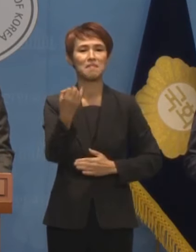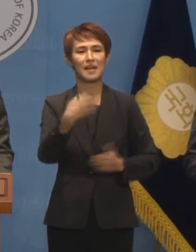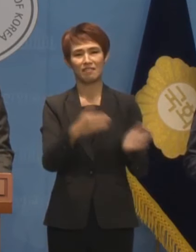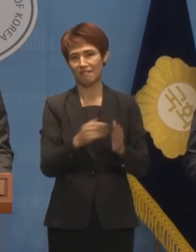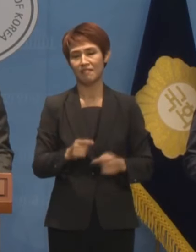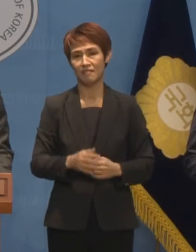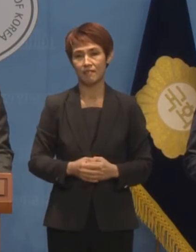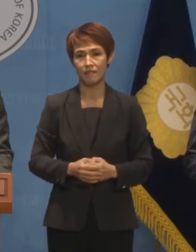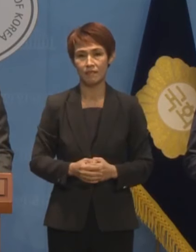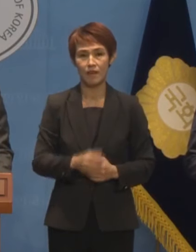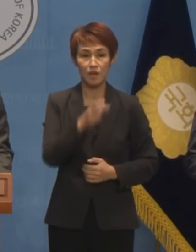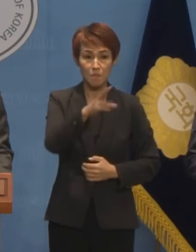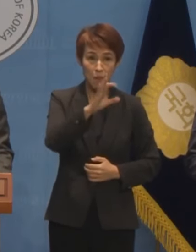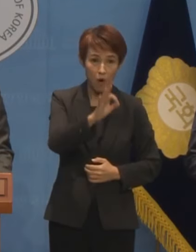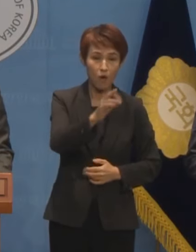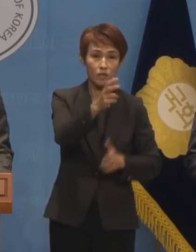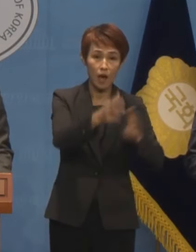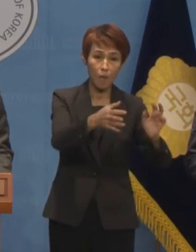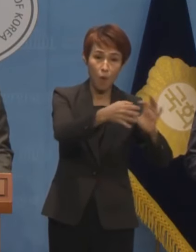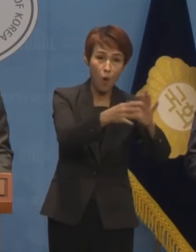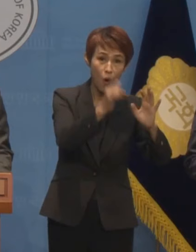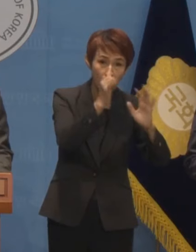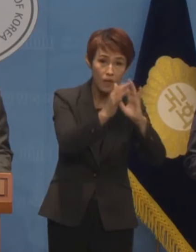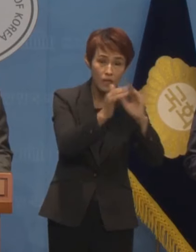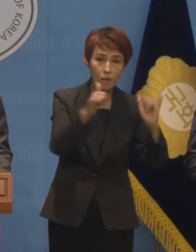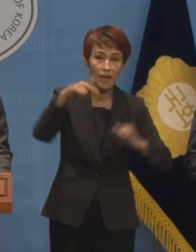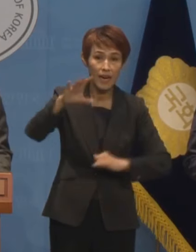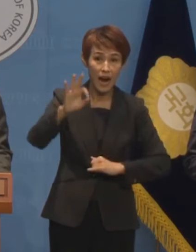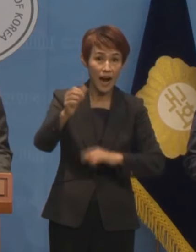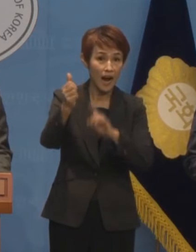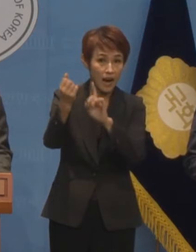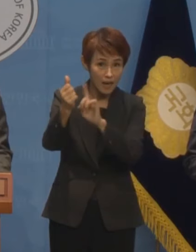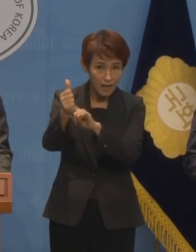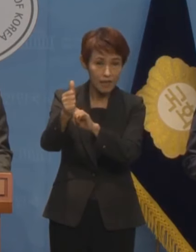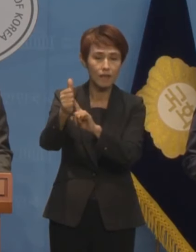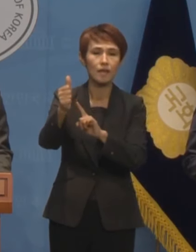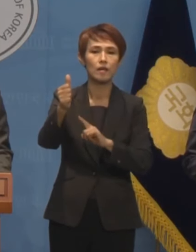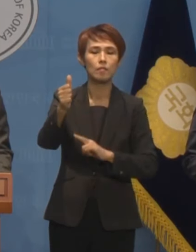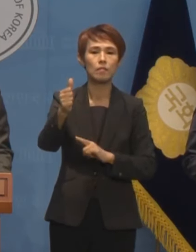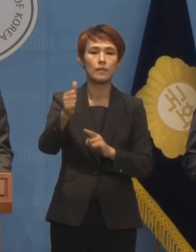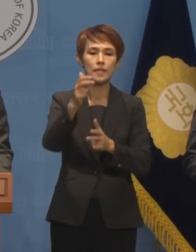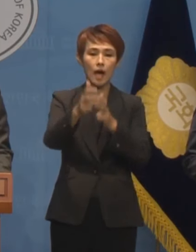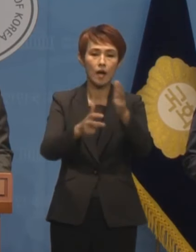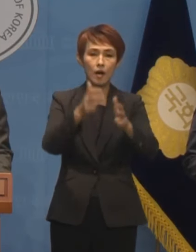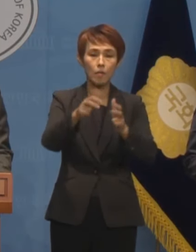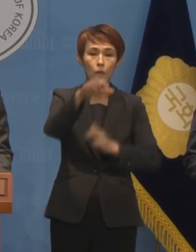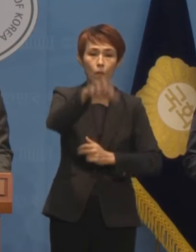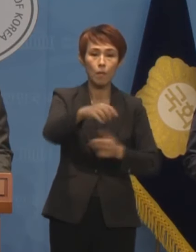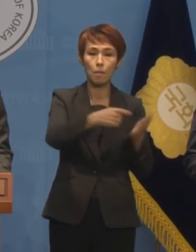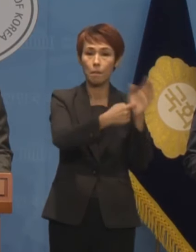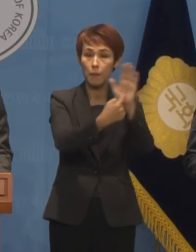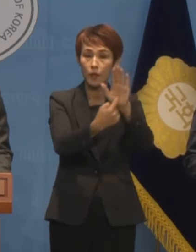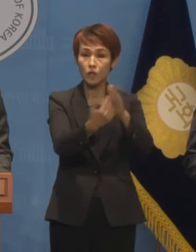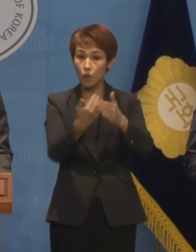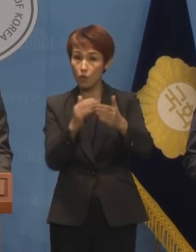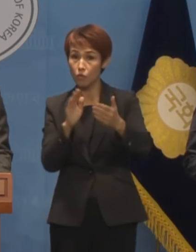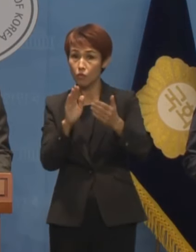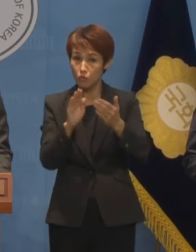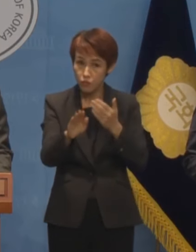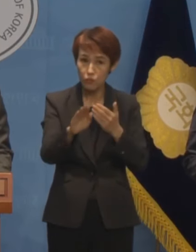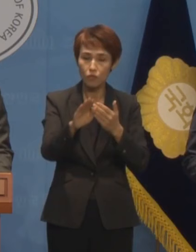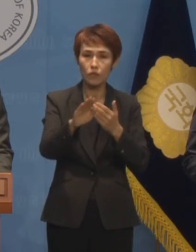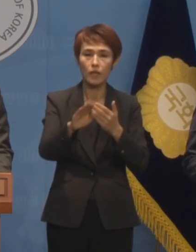동반자 관계를 맺어온 강모 씨가 신규 창원산단 발표 직전과 직후 부지 인근에 8억 원이 넘는 돈을